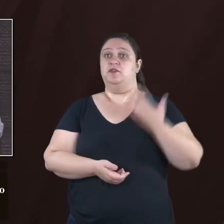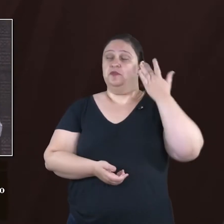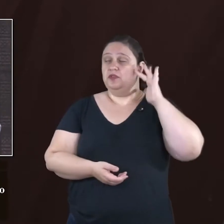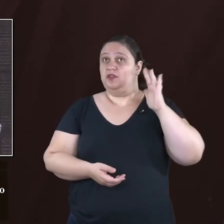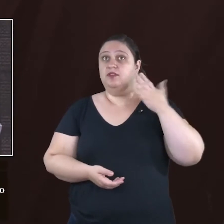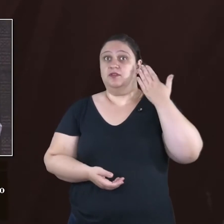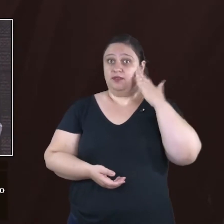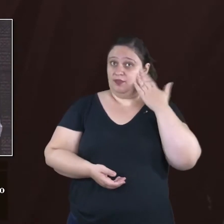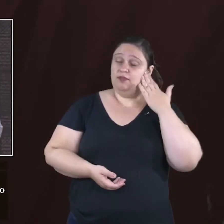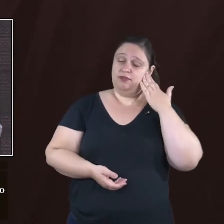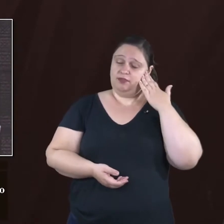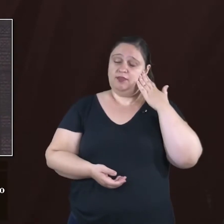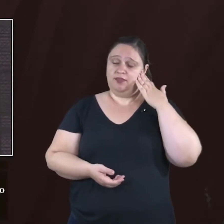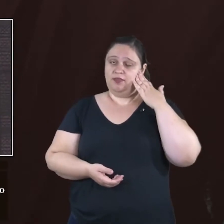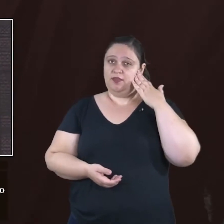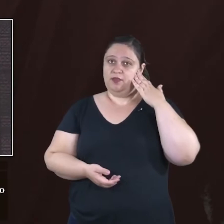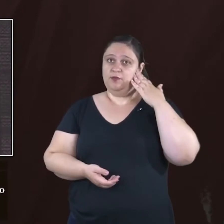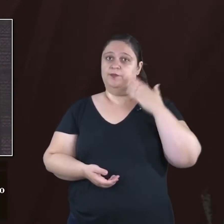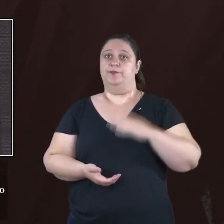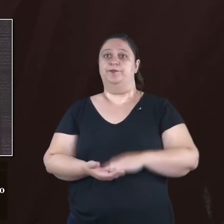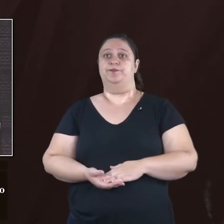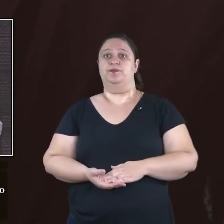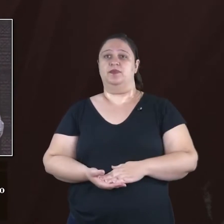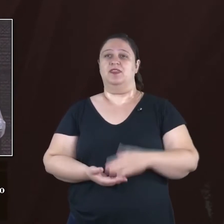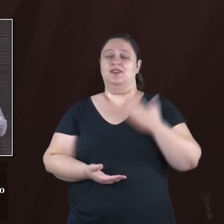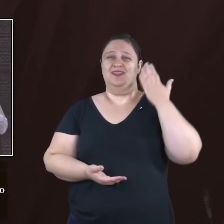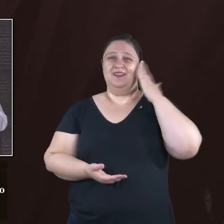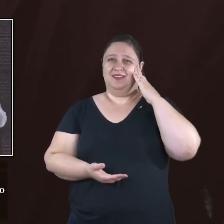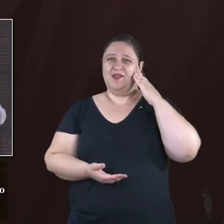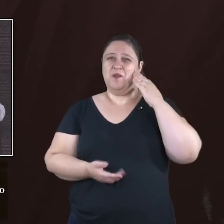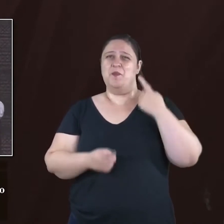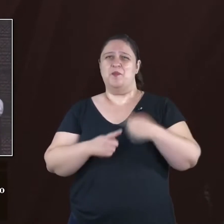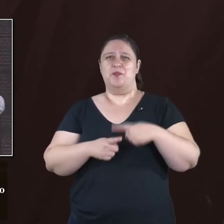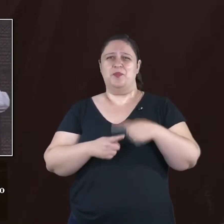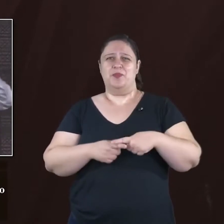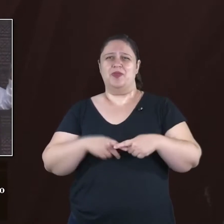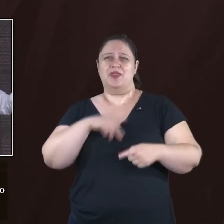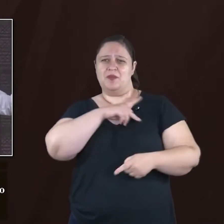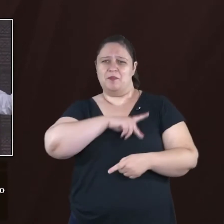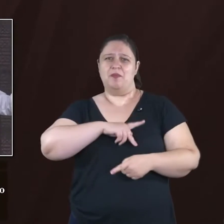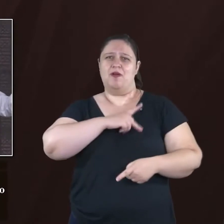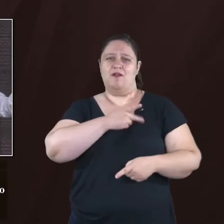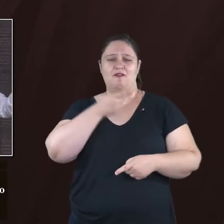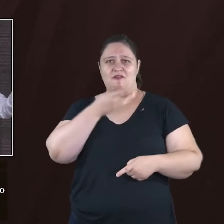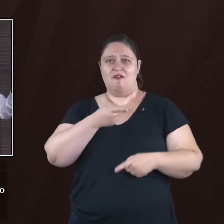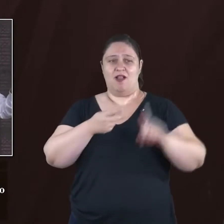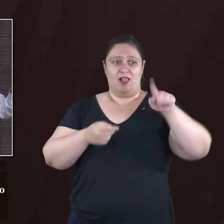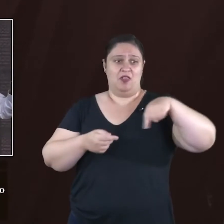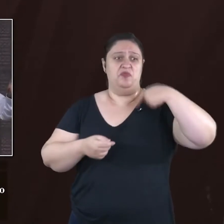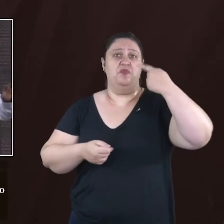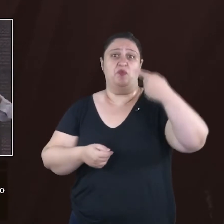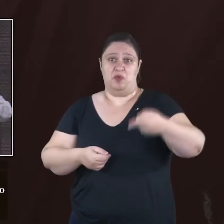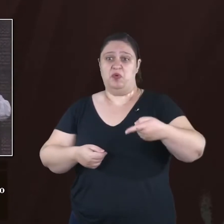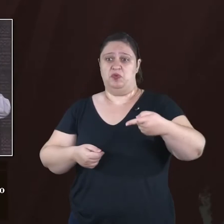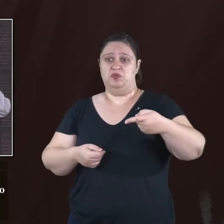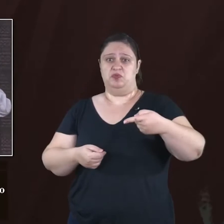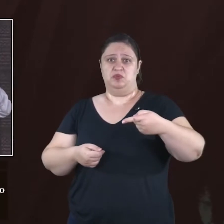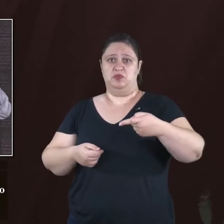entenda muito bem esse versículo. Sabe o que é? Por que Paulo fala tantos outros? Eles